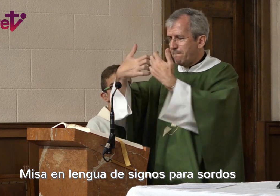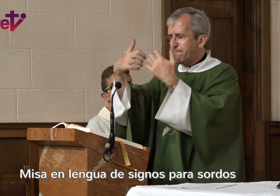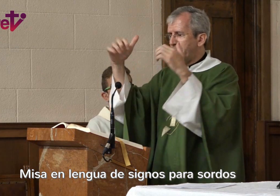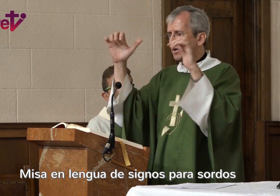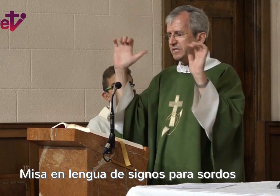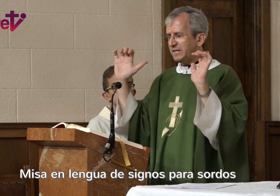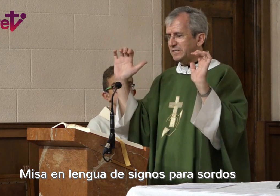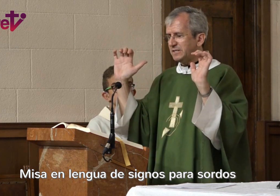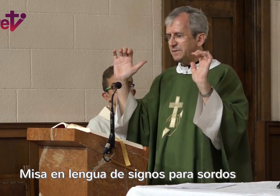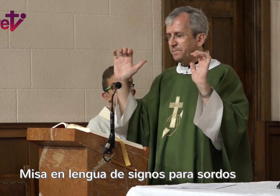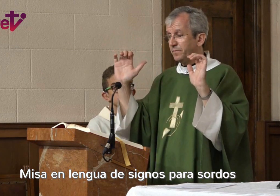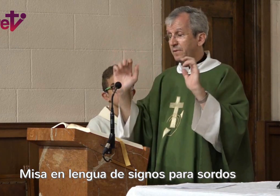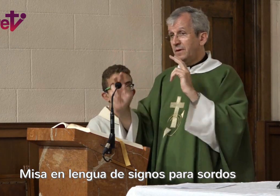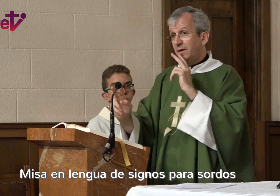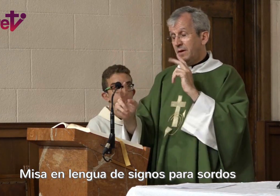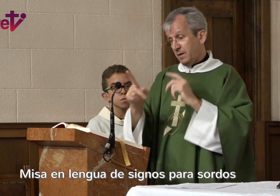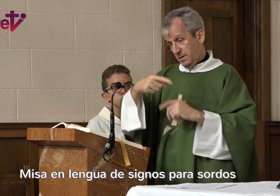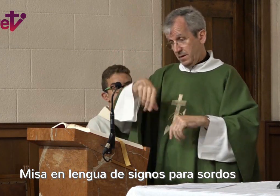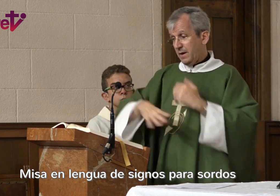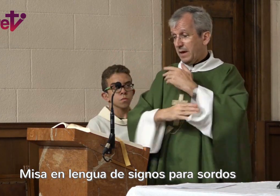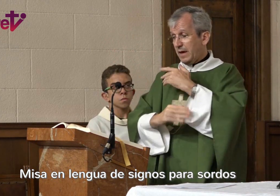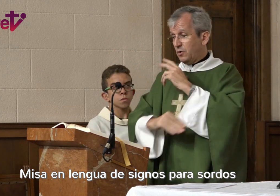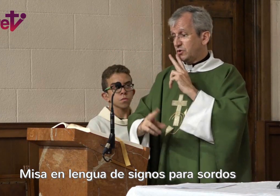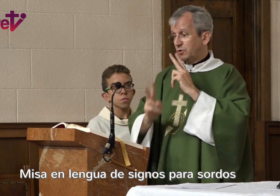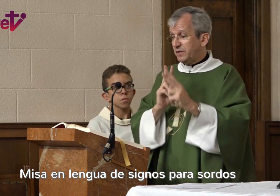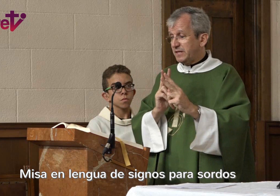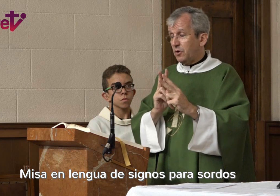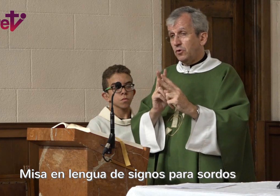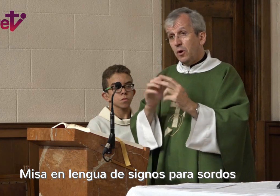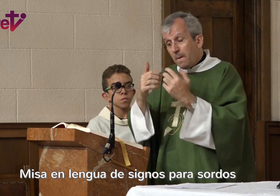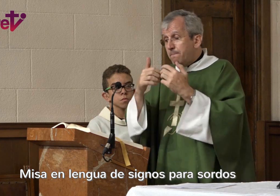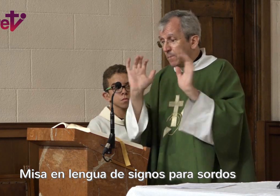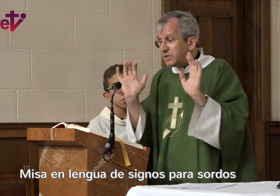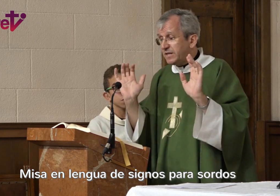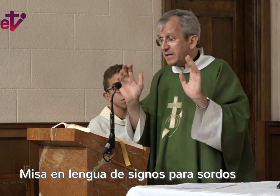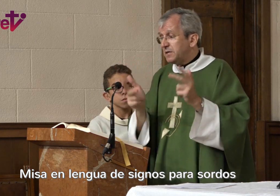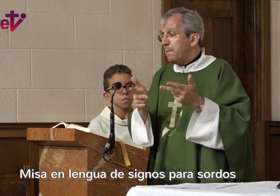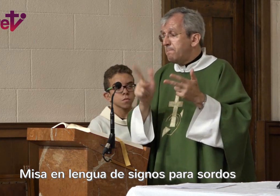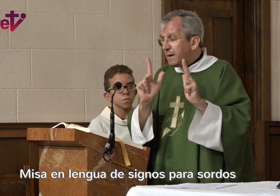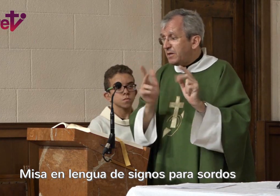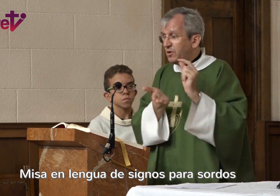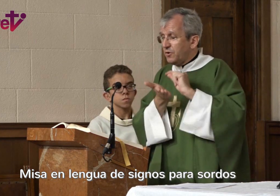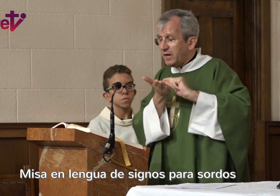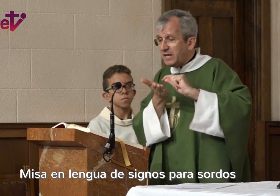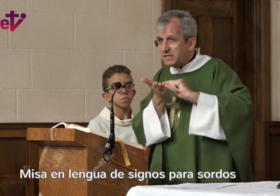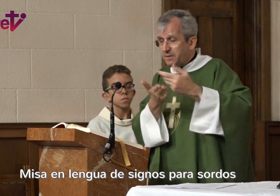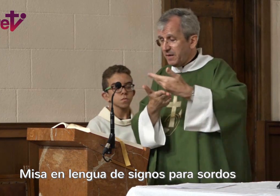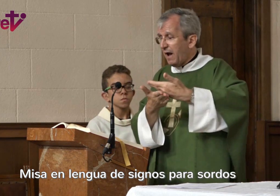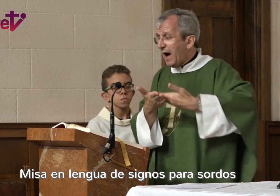Moisés? Ellos contestaron Moisés permitió escribir